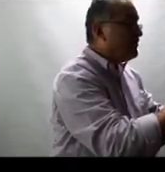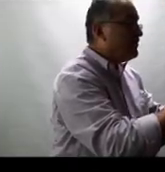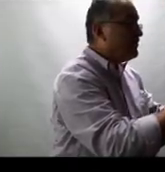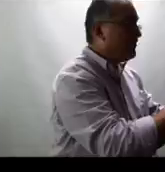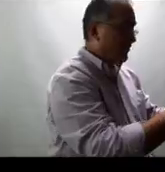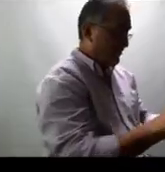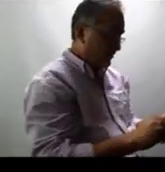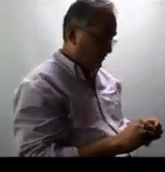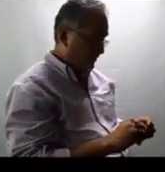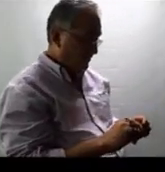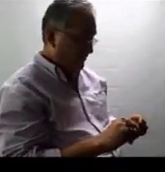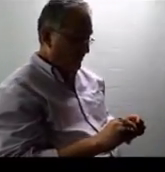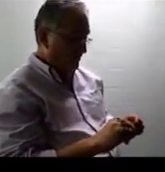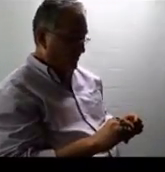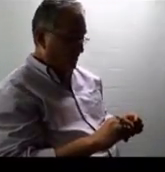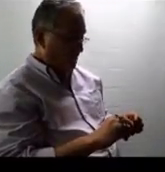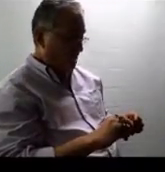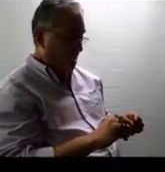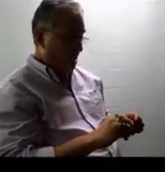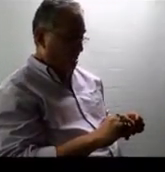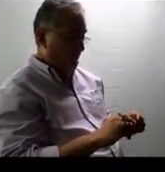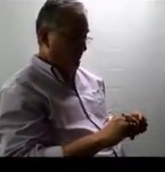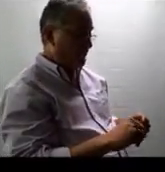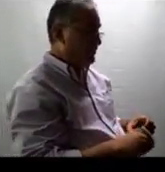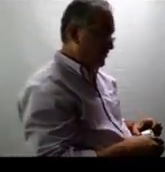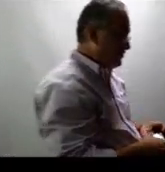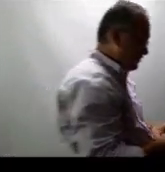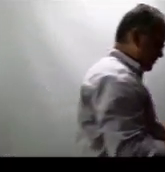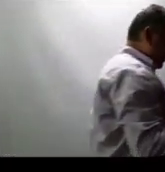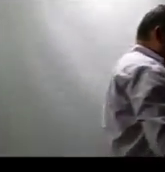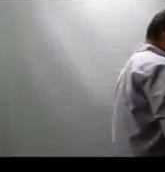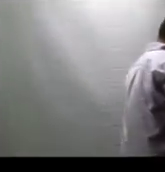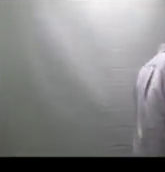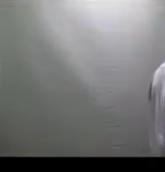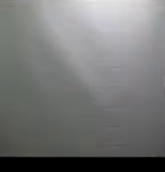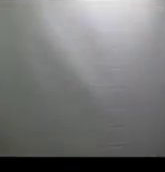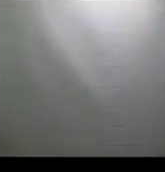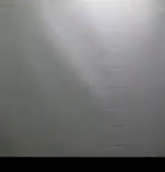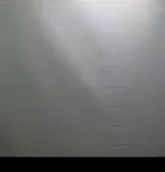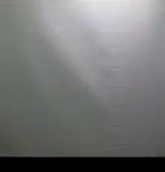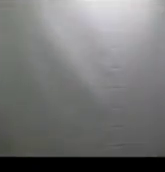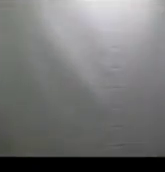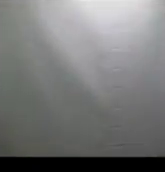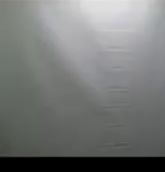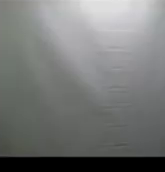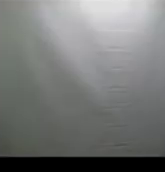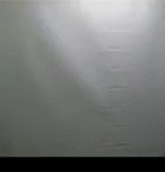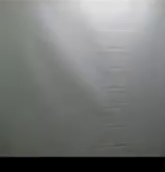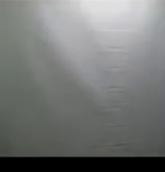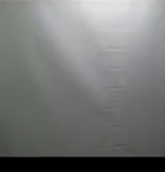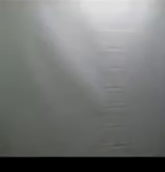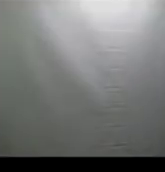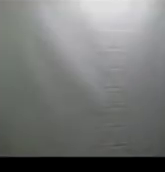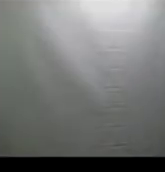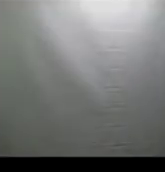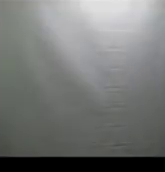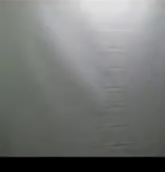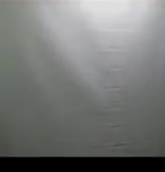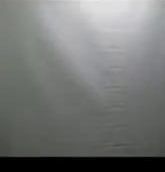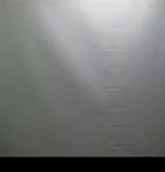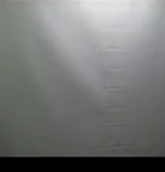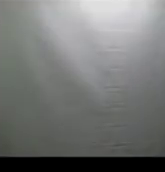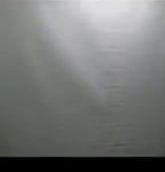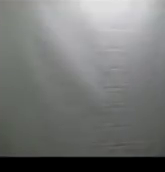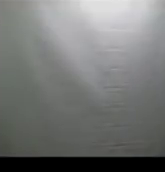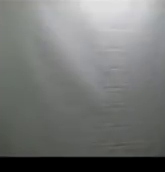787 7 17 61 89 o accede a de nvidia group junto a miriam ya sea para